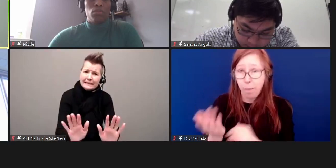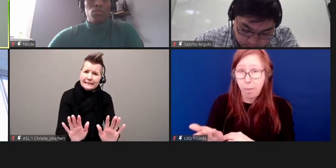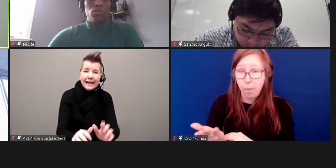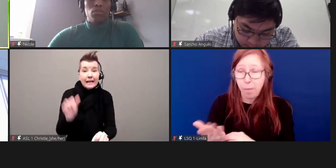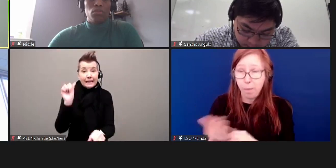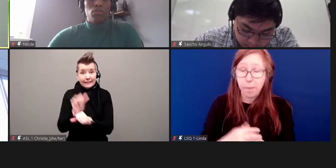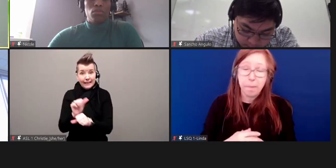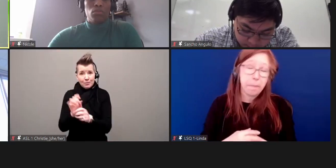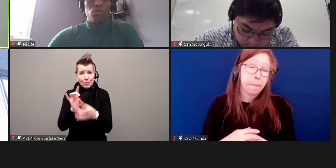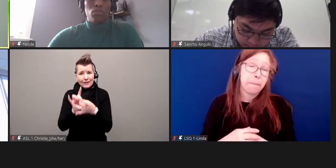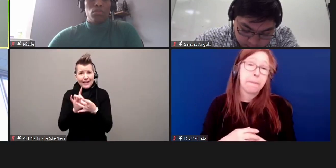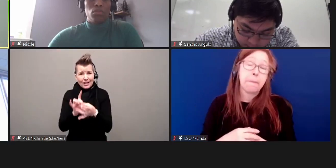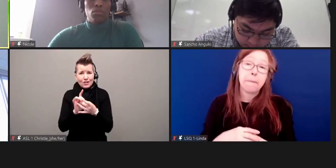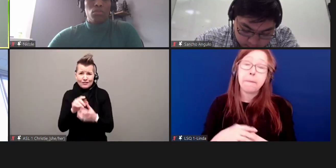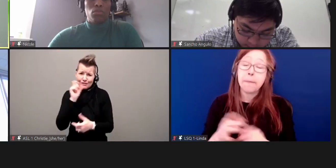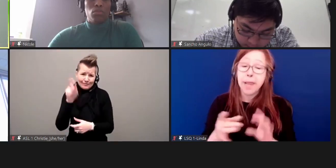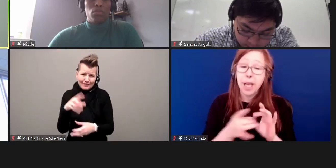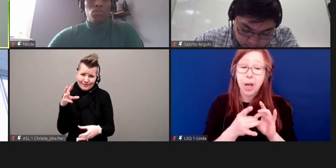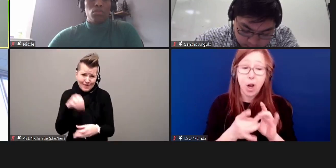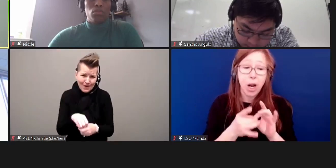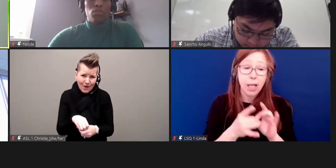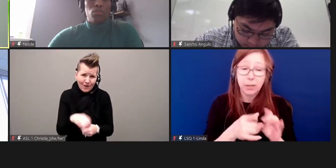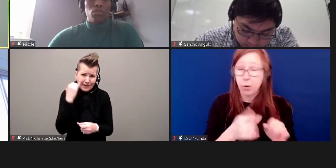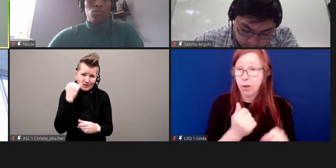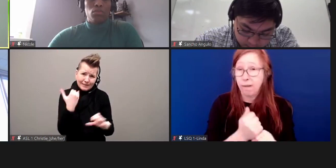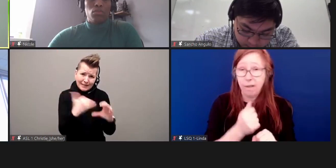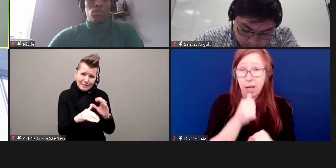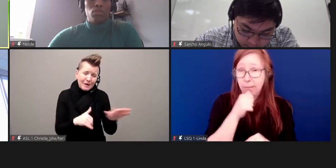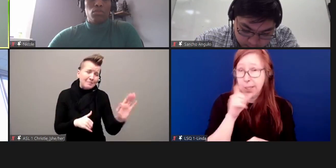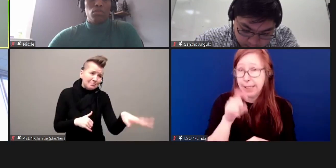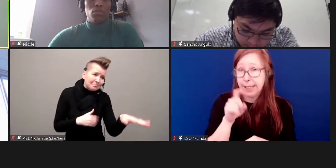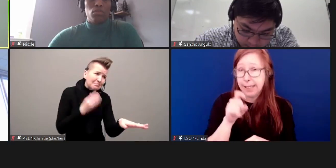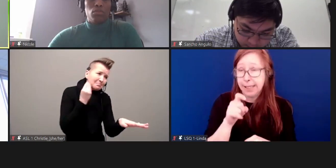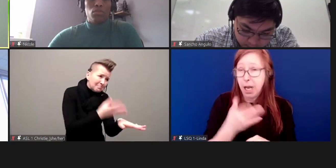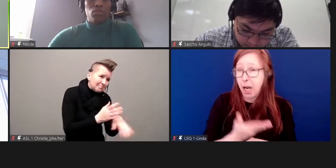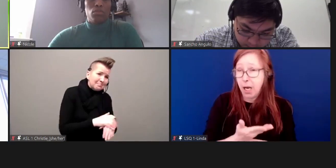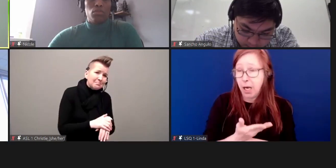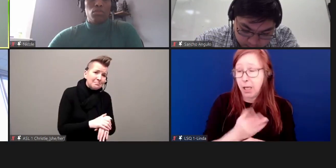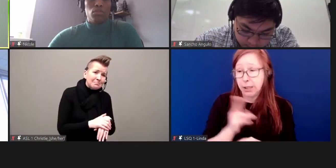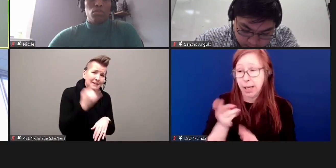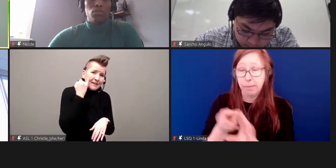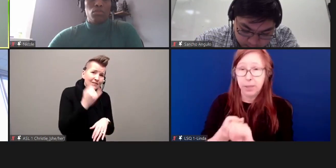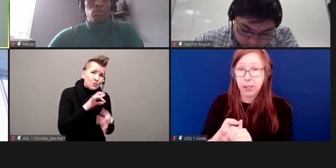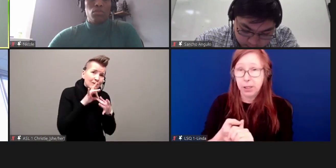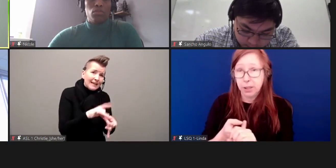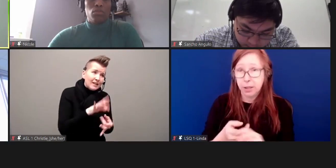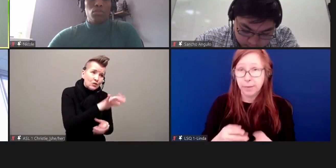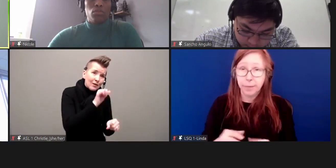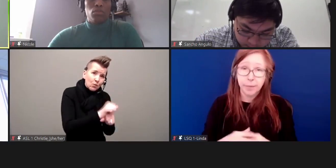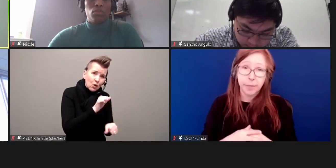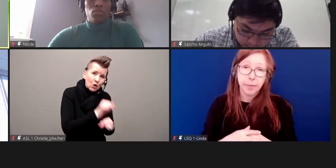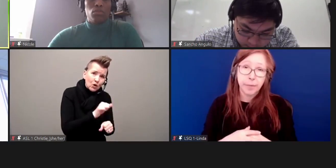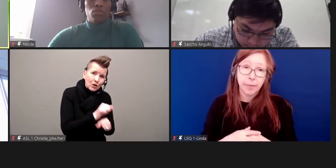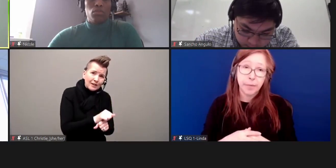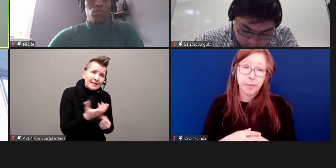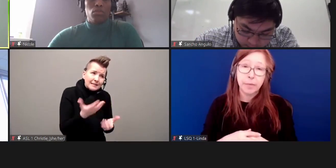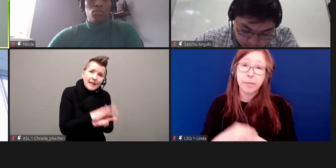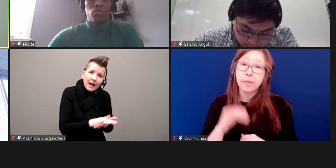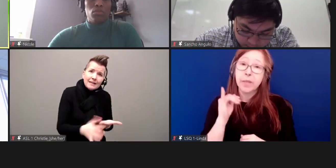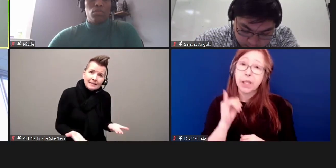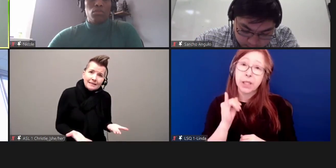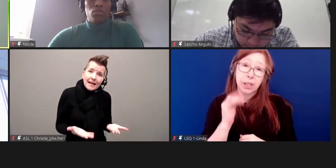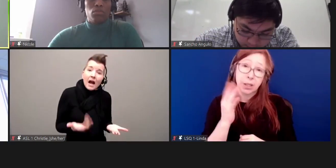Et les relations de travail n'ont pas à s'impliquer. Si vous voulez les